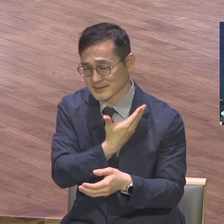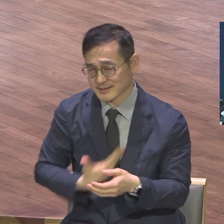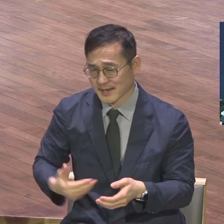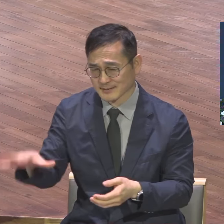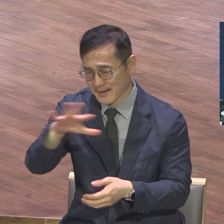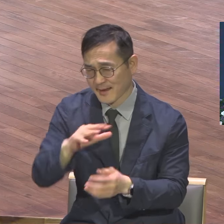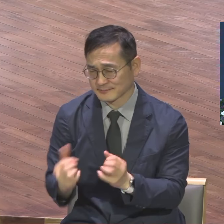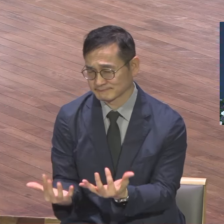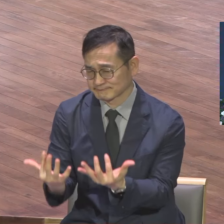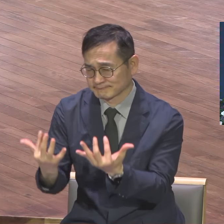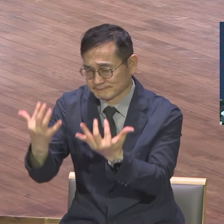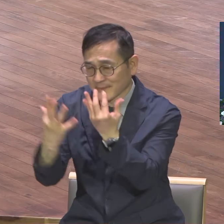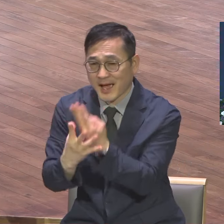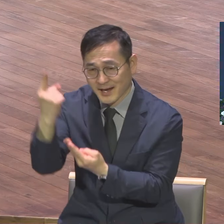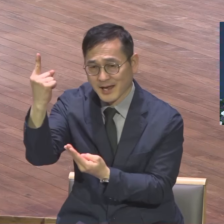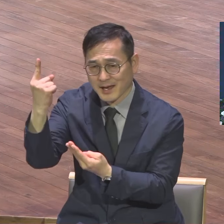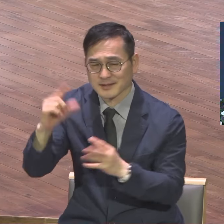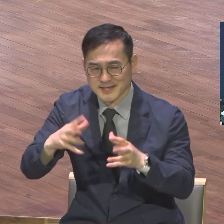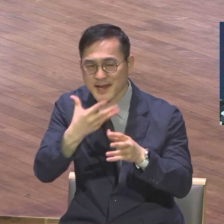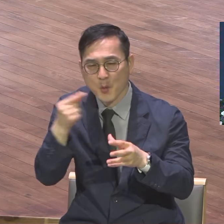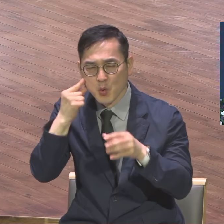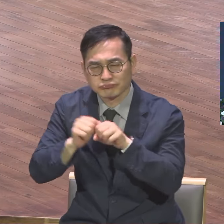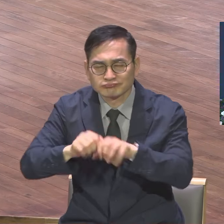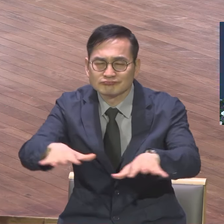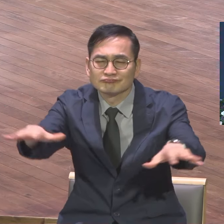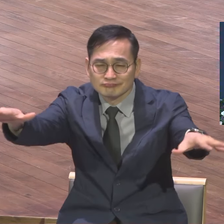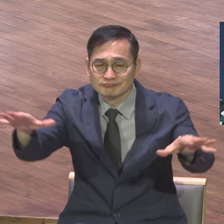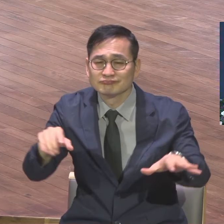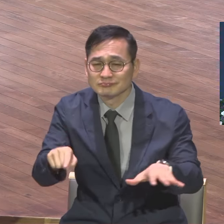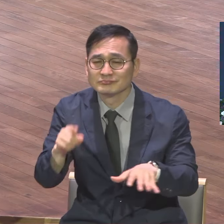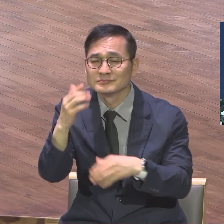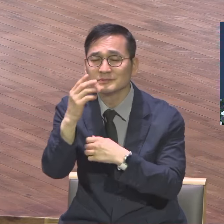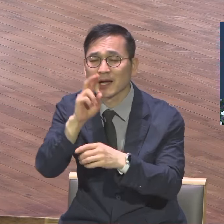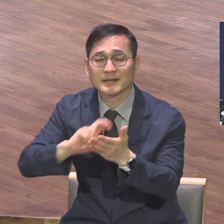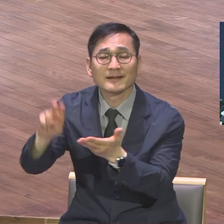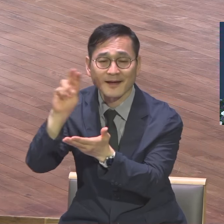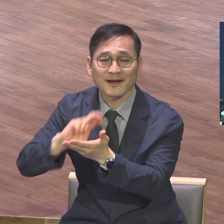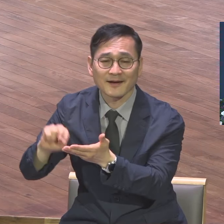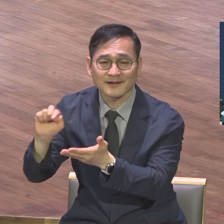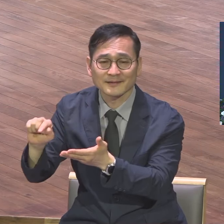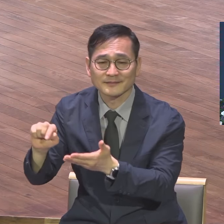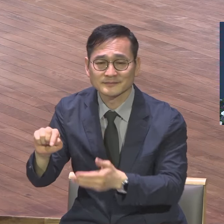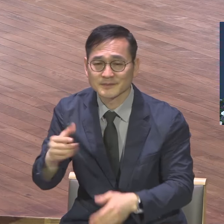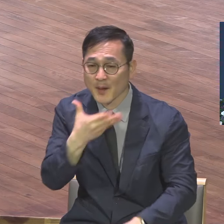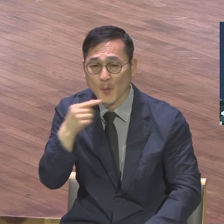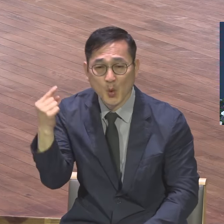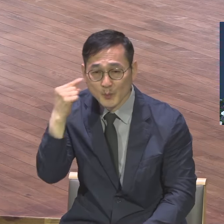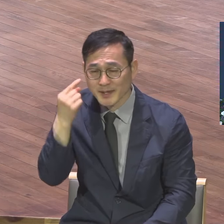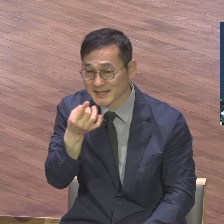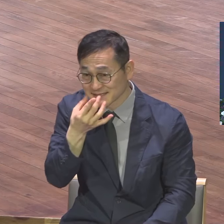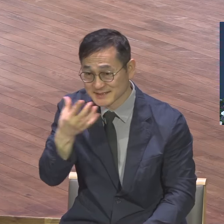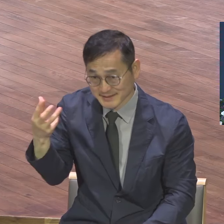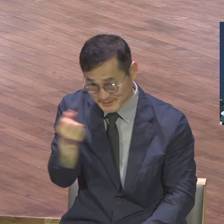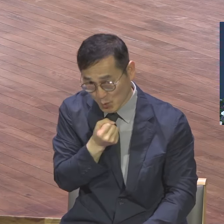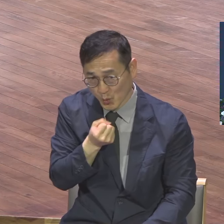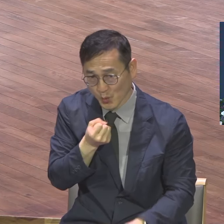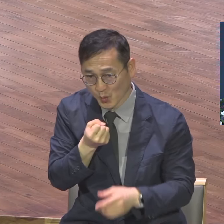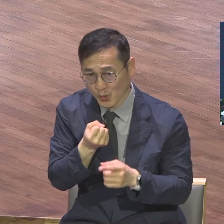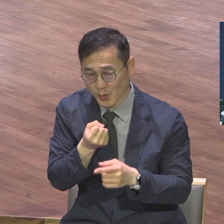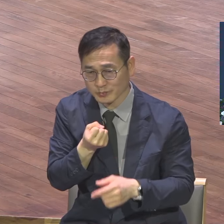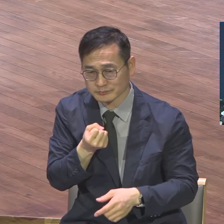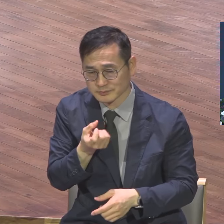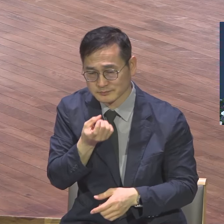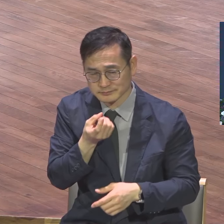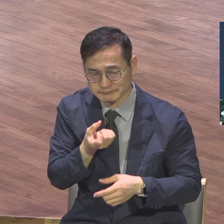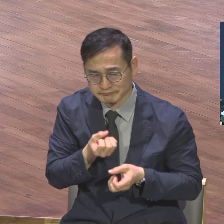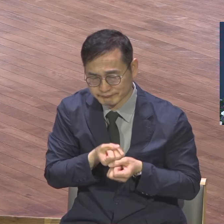전가하는 은혜로운 찬양이었습니다. 네. 여러분 모두가 다 복음의 불씨 가진 그리스도의 제자들